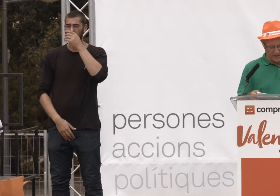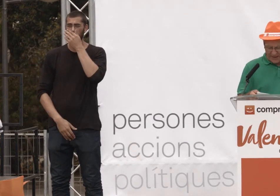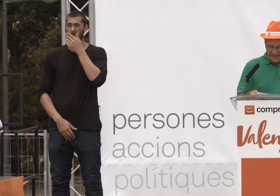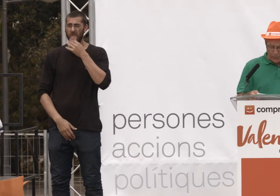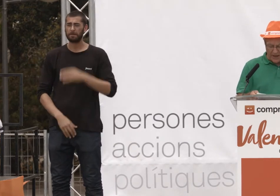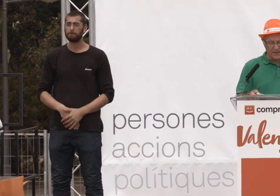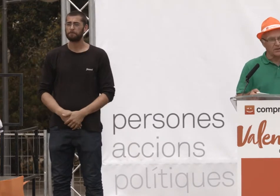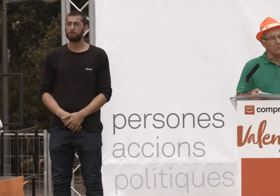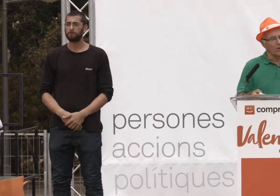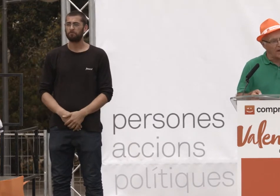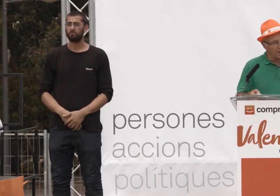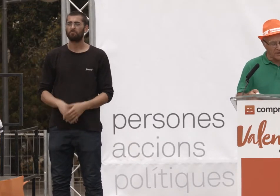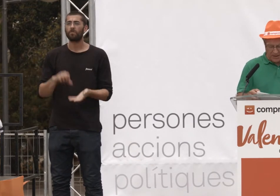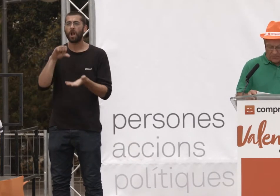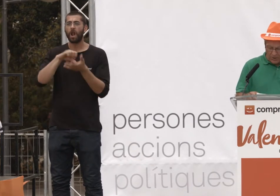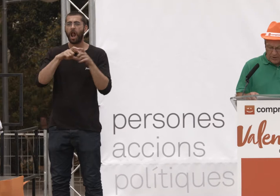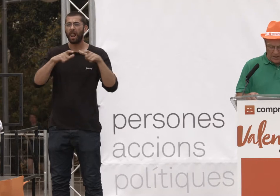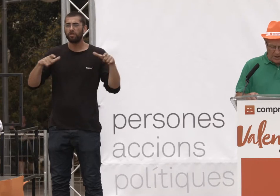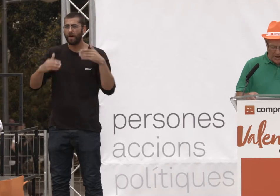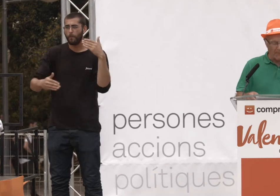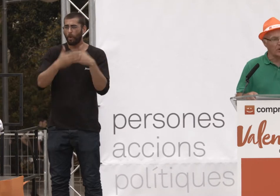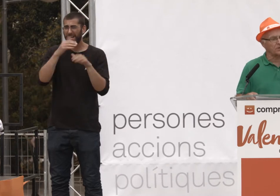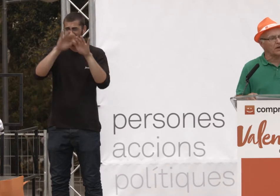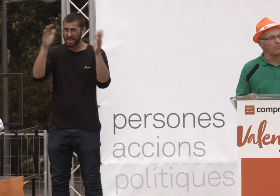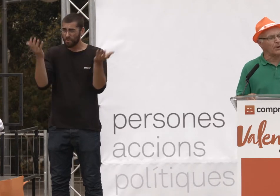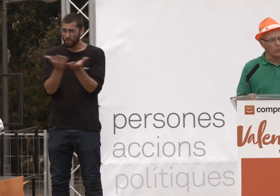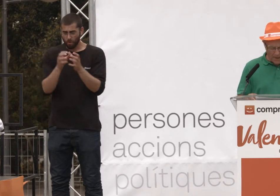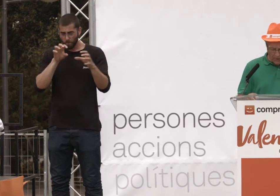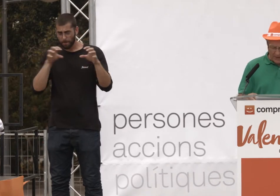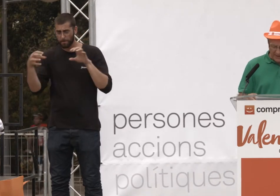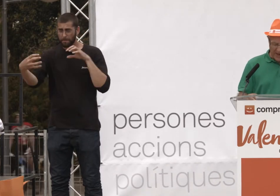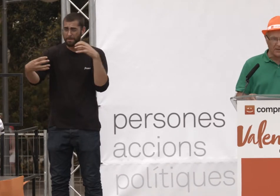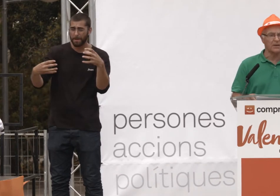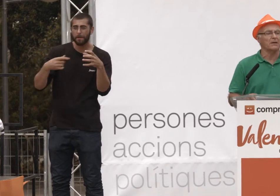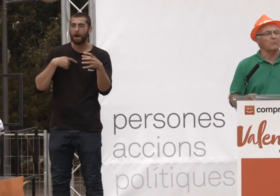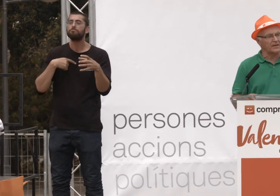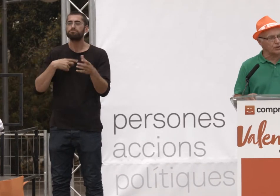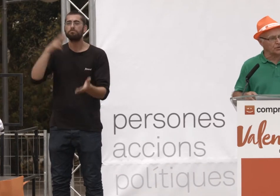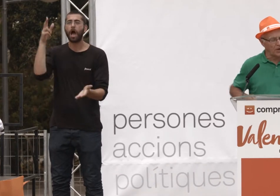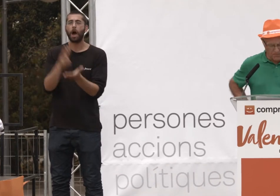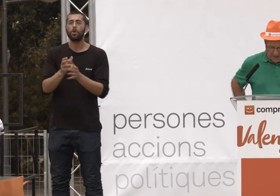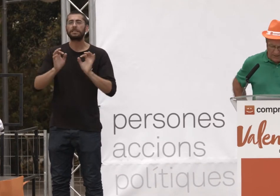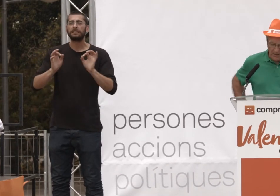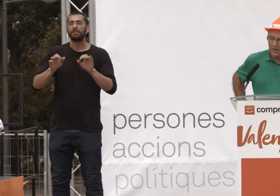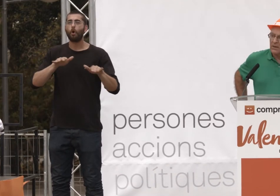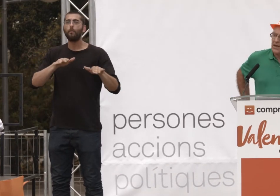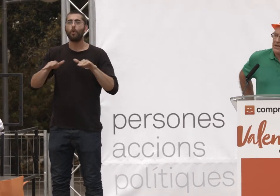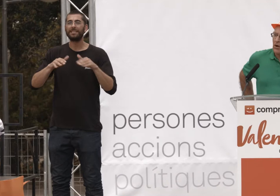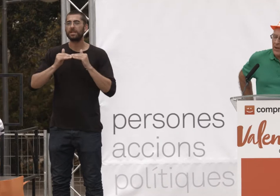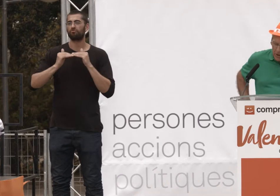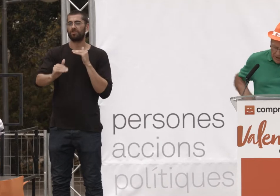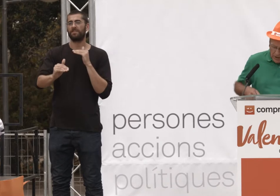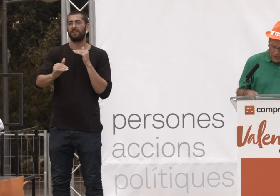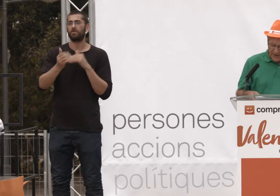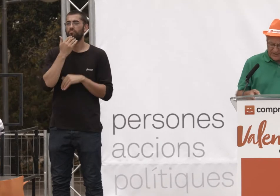Totes les ciutats modernes del món aposten per una mobilitat més sostenible. Des de